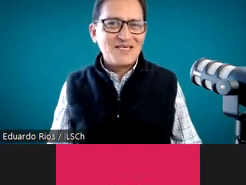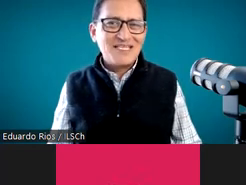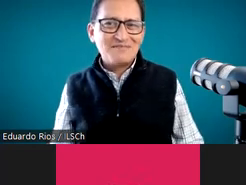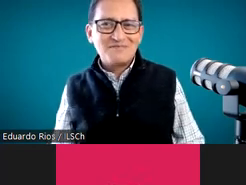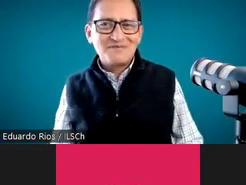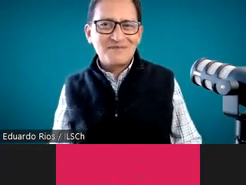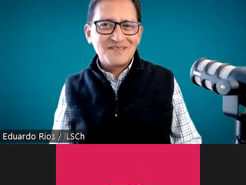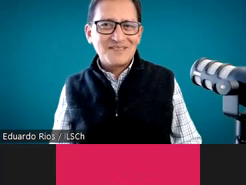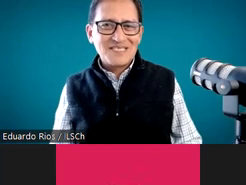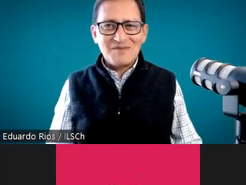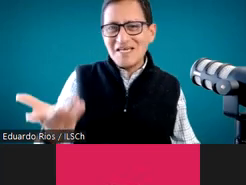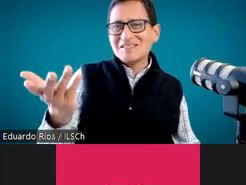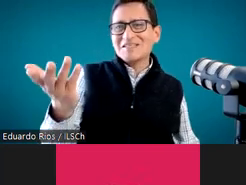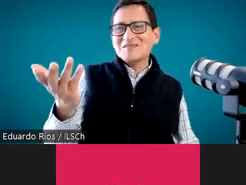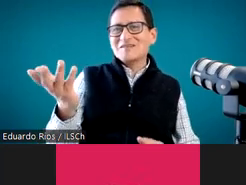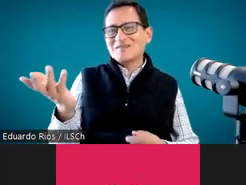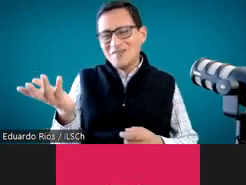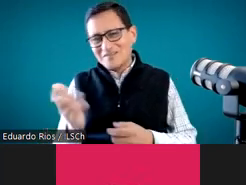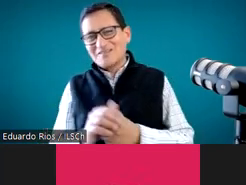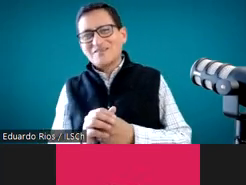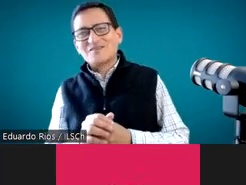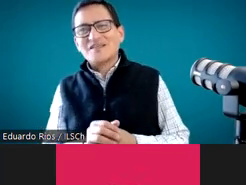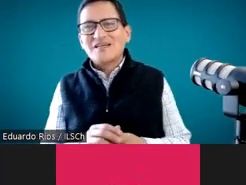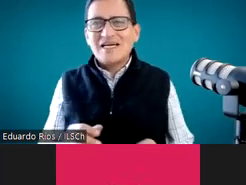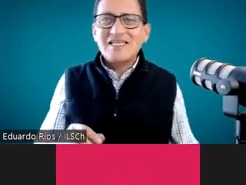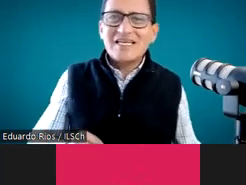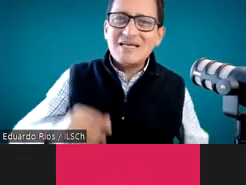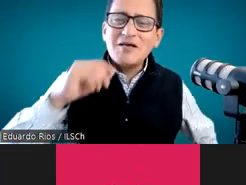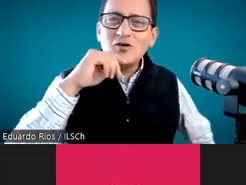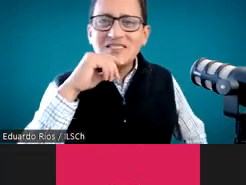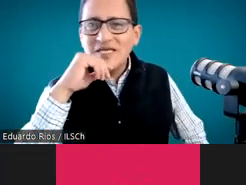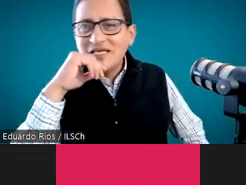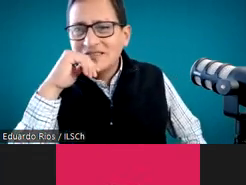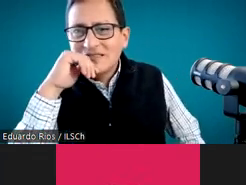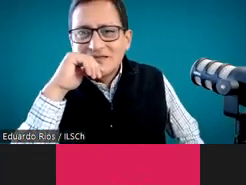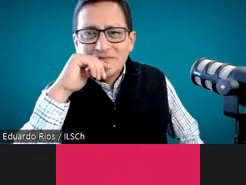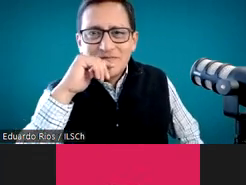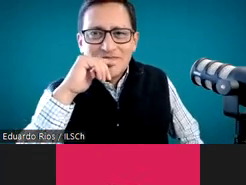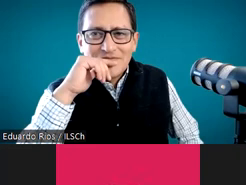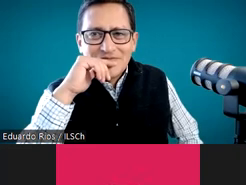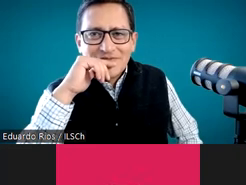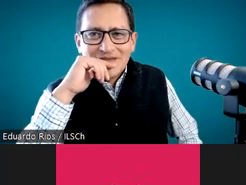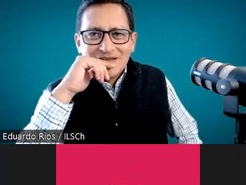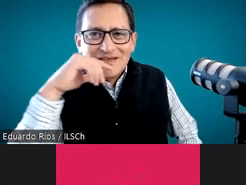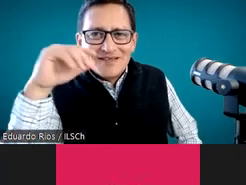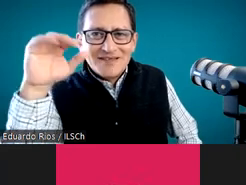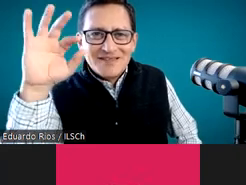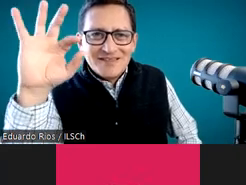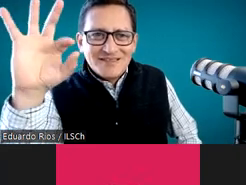¿Una semillita? Semillas, ¿cierto? Claro, ¿cierto? Entonces, ya. ¿Y de qué tamaño son las semillas?